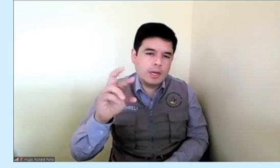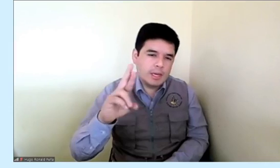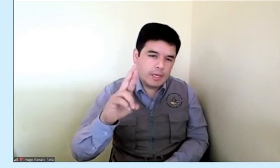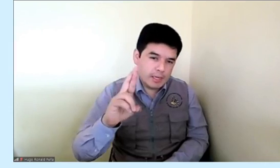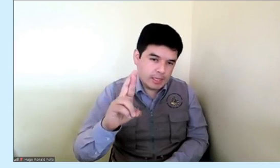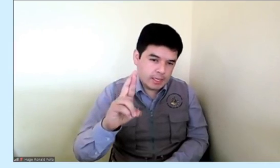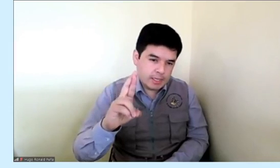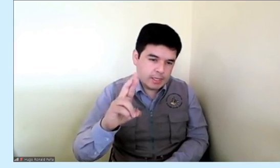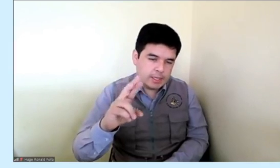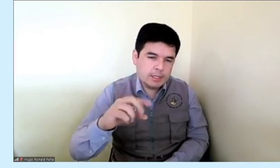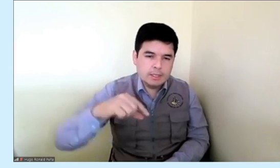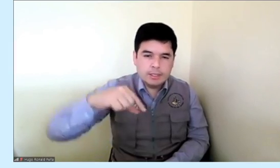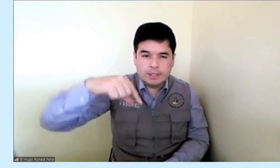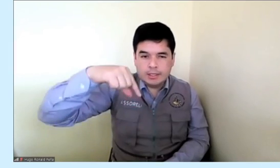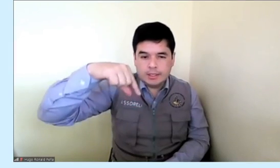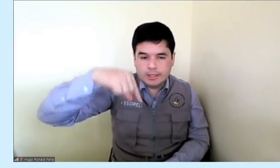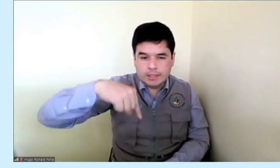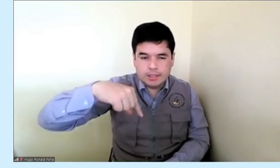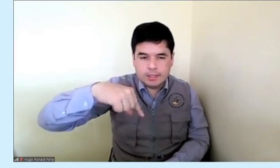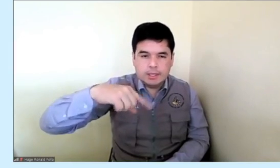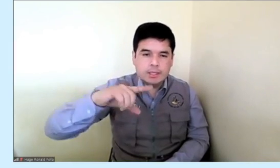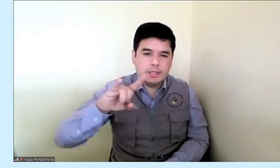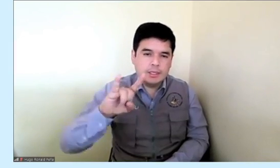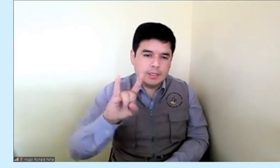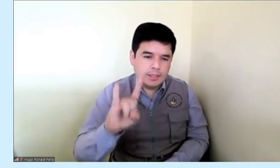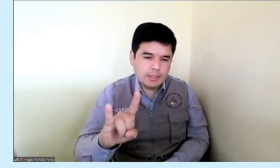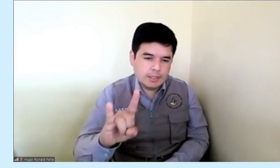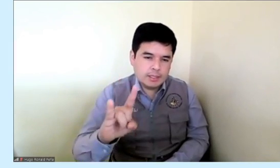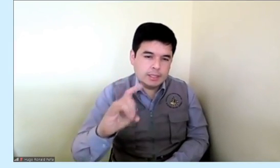Otra pregunta, la pregunta ¿por qué?